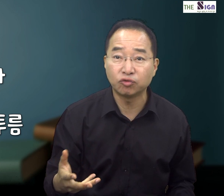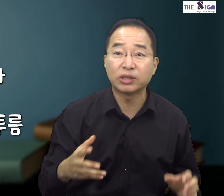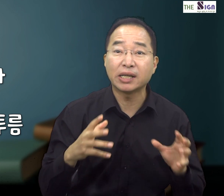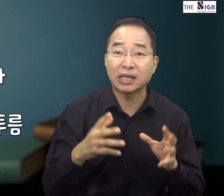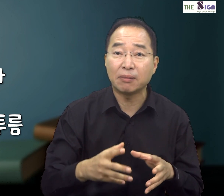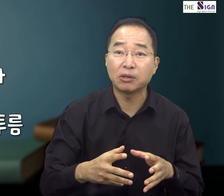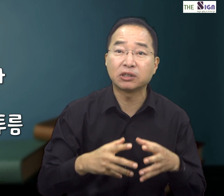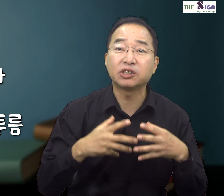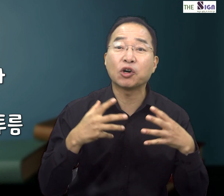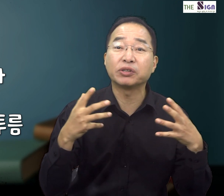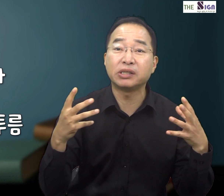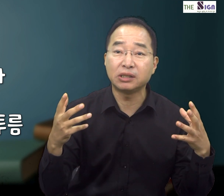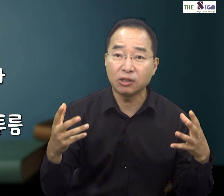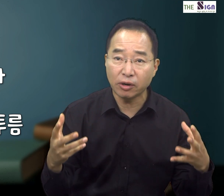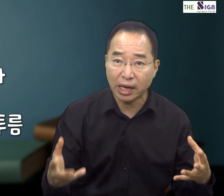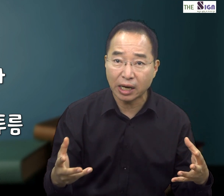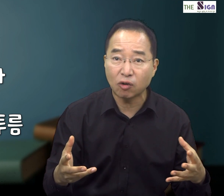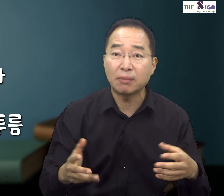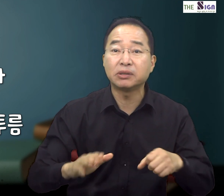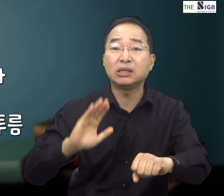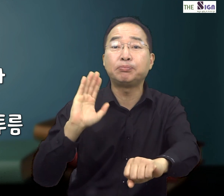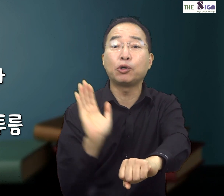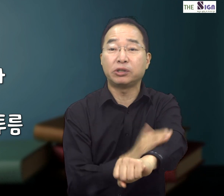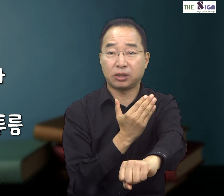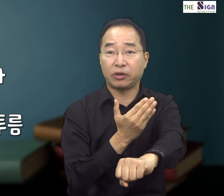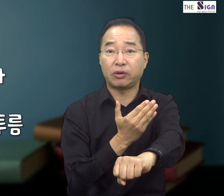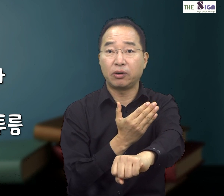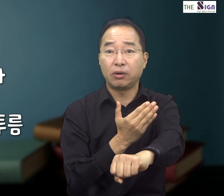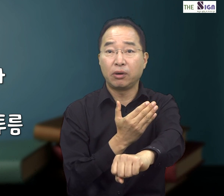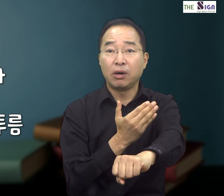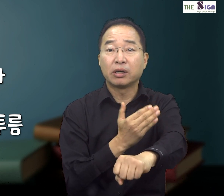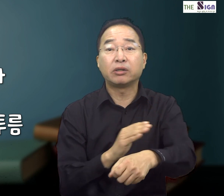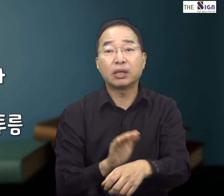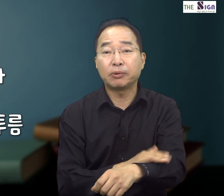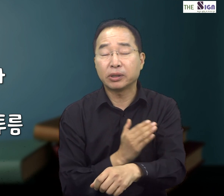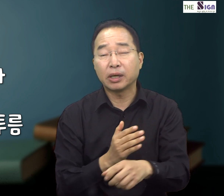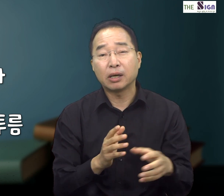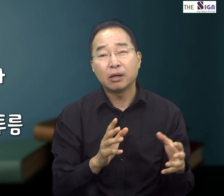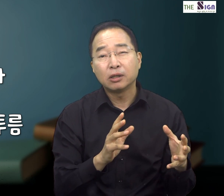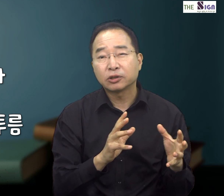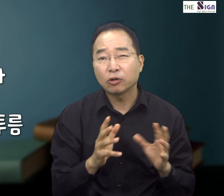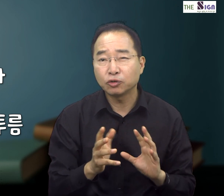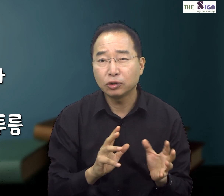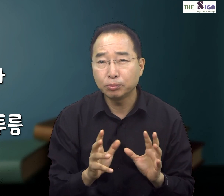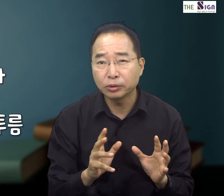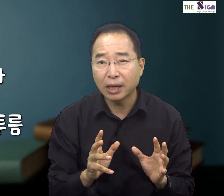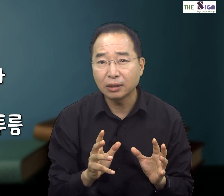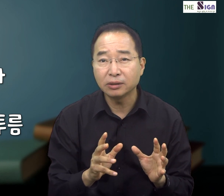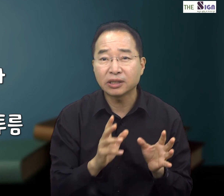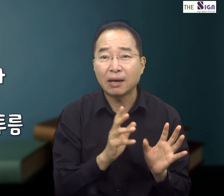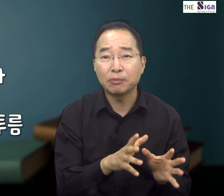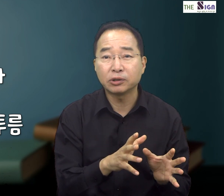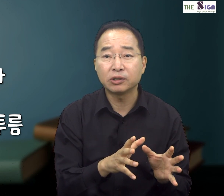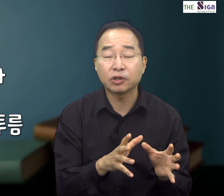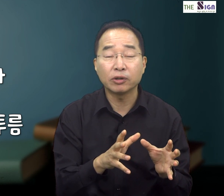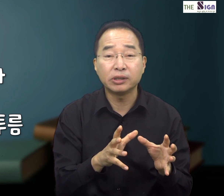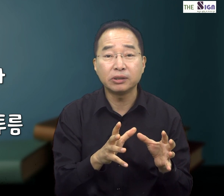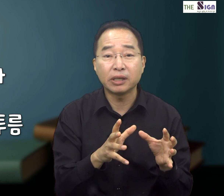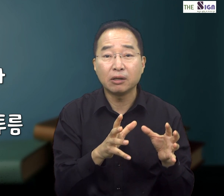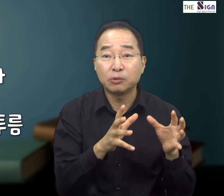누가 잘못을 저지른 거야? 라고 하면서 이 표현을 써요. 그러다 보니까 서투름보다는 잘못을 저지른 개념을 좀